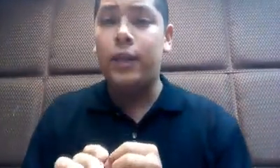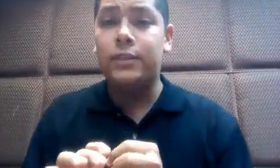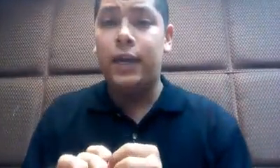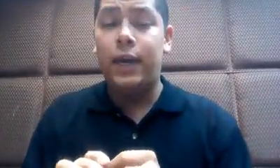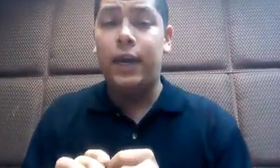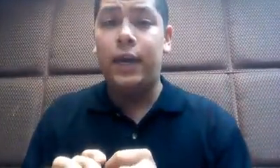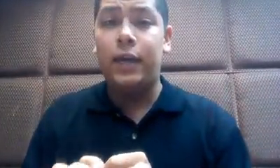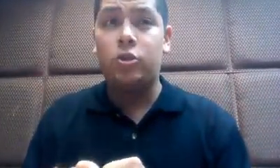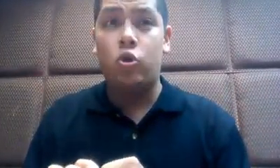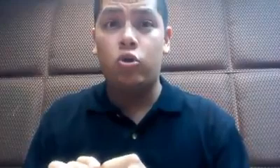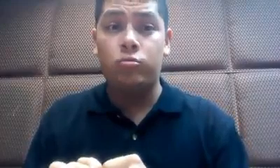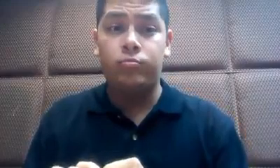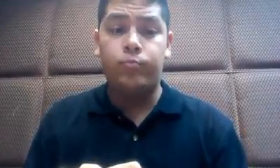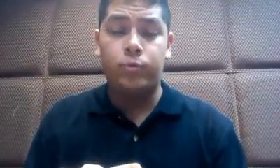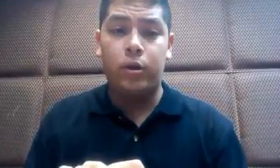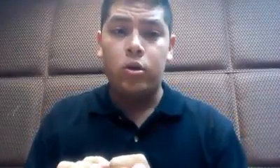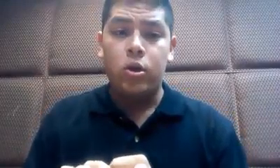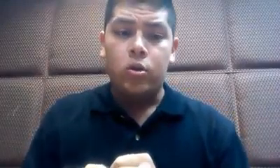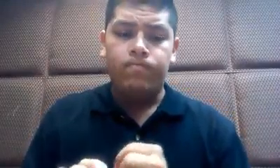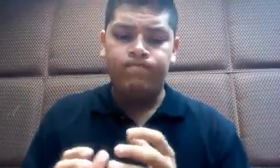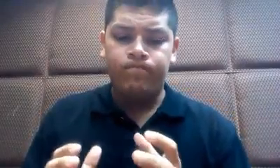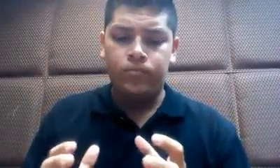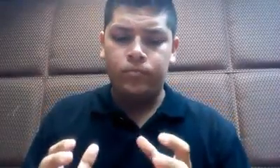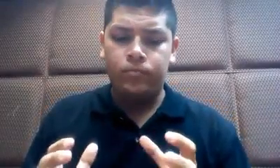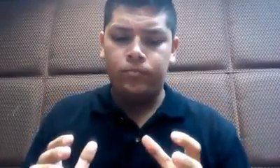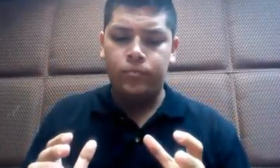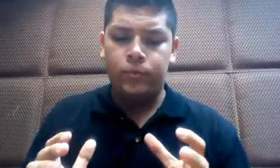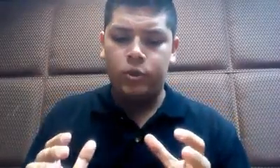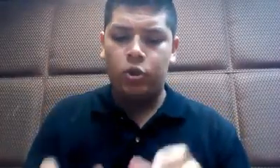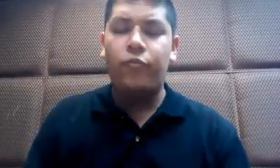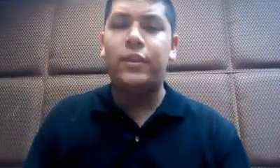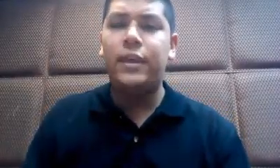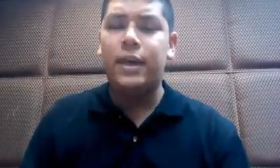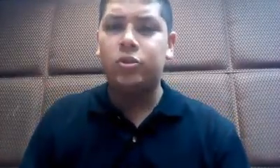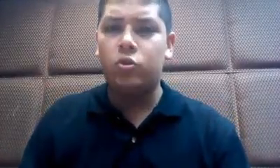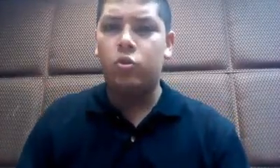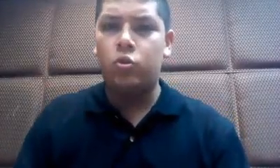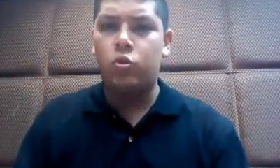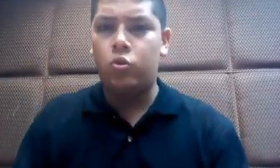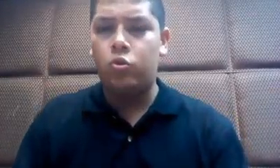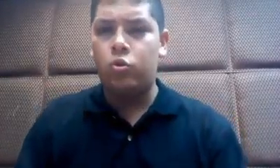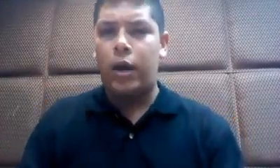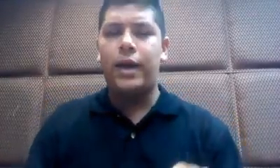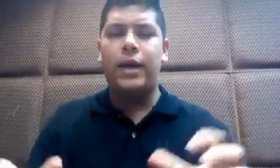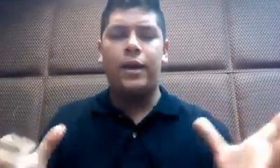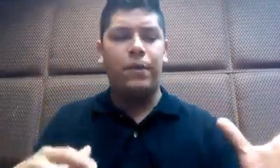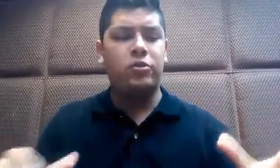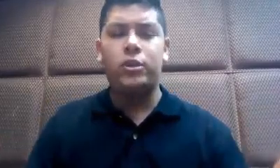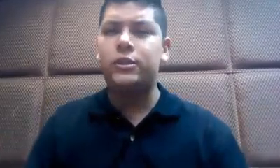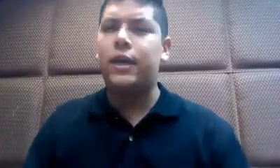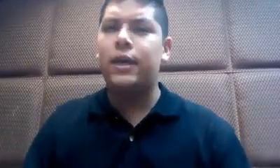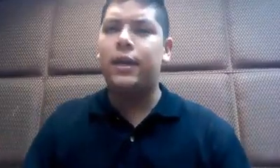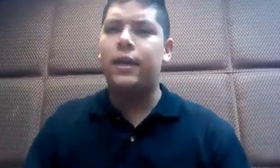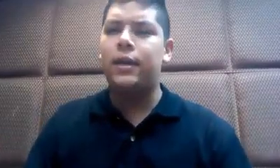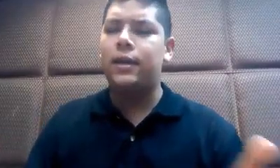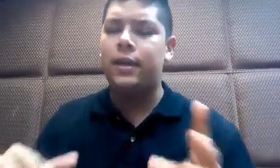que son, pues bueno, son ofendidas, o hay personas que